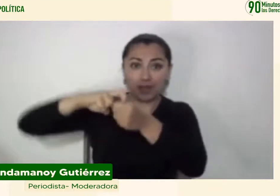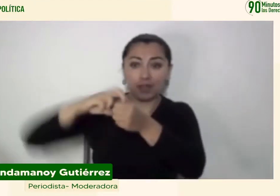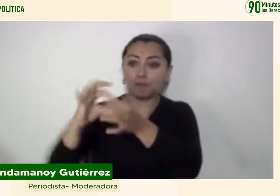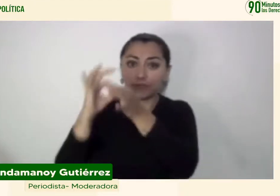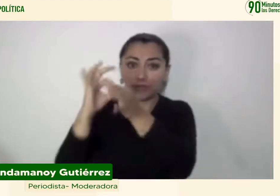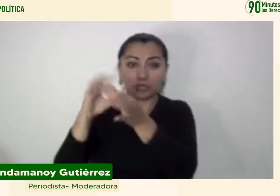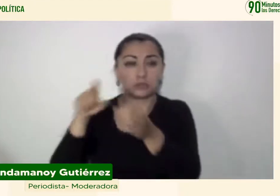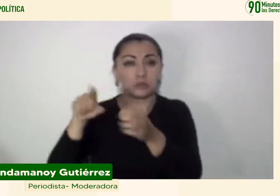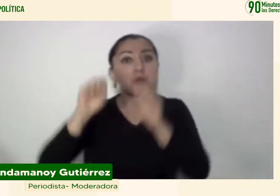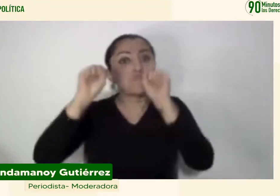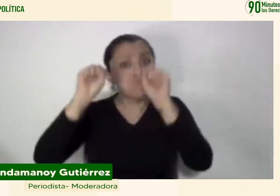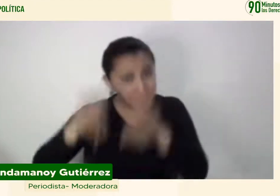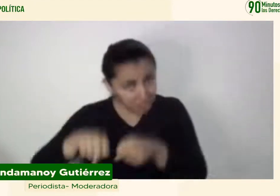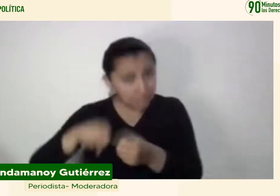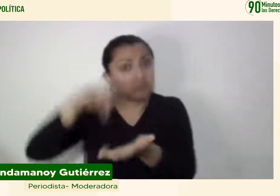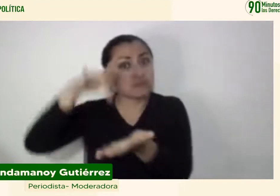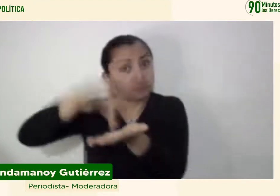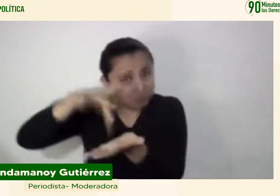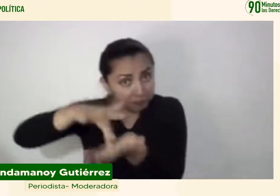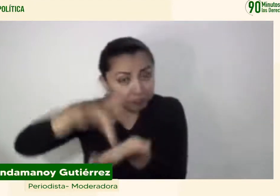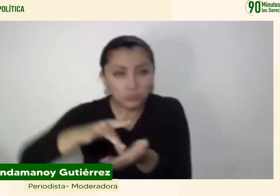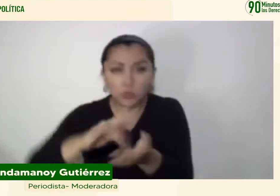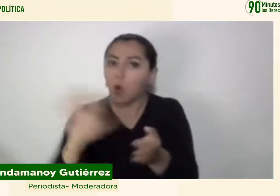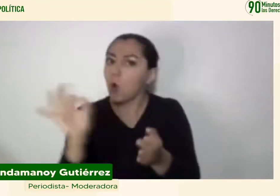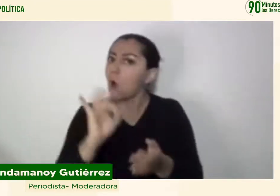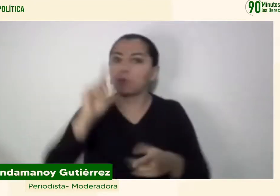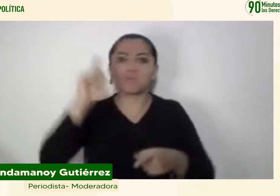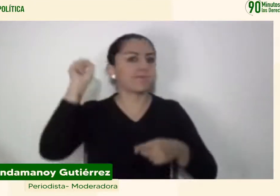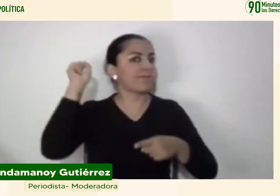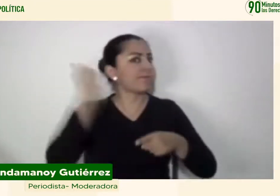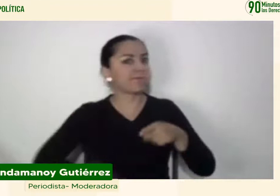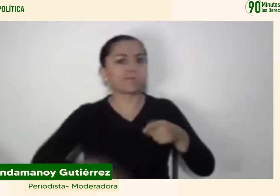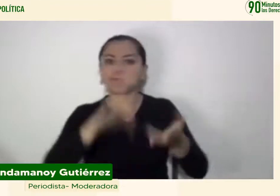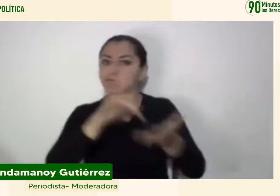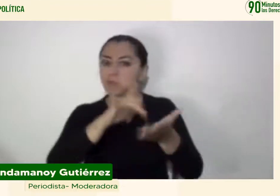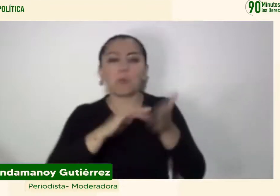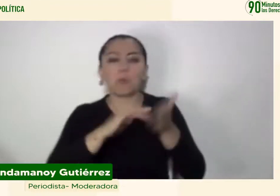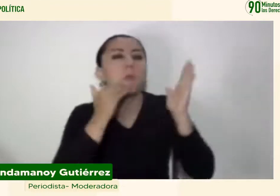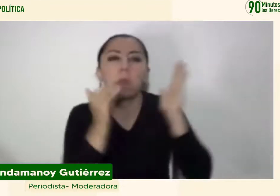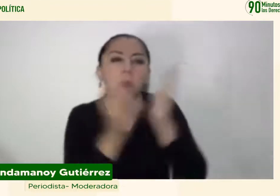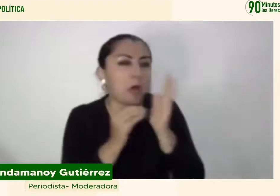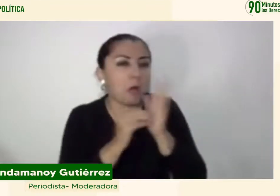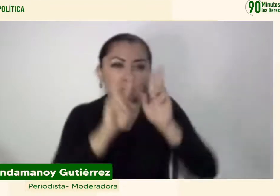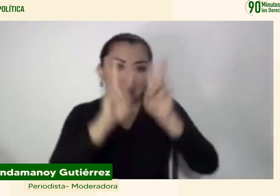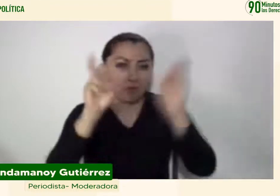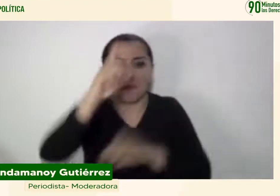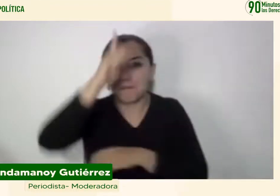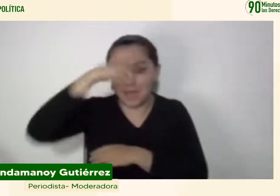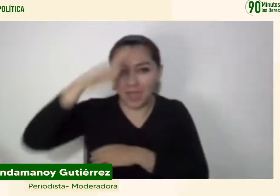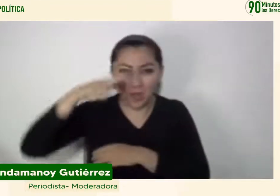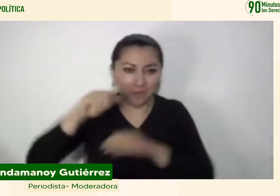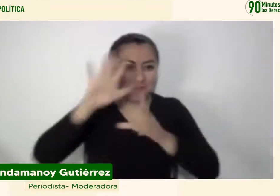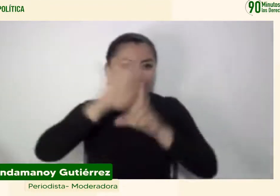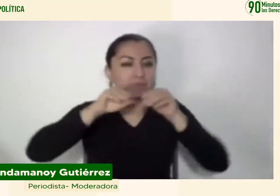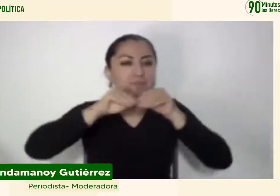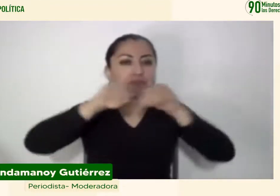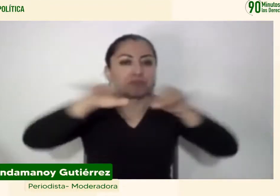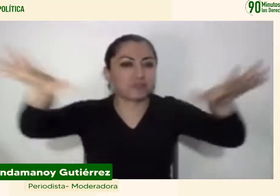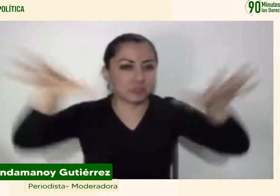qué le voy a hacer a henry finas col puede o no participar en política por